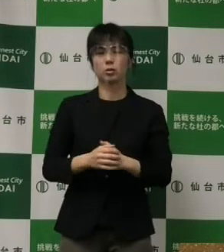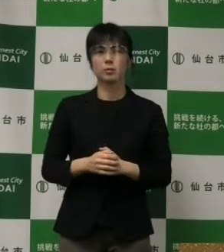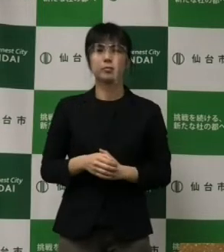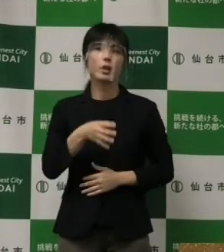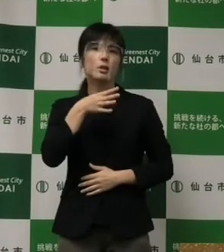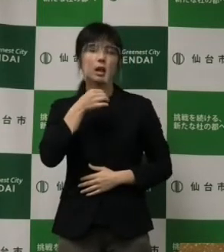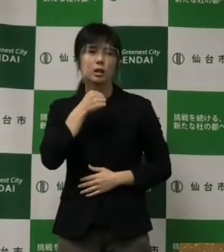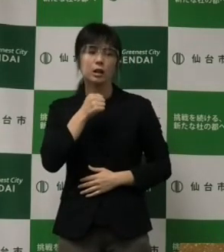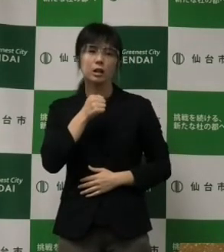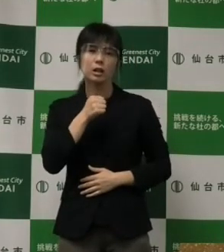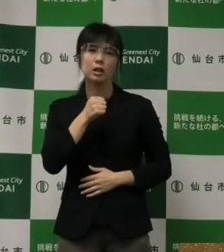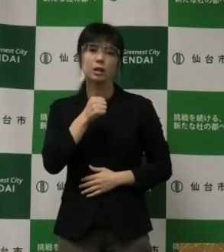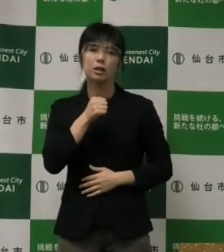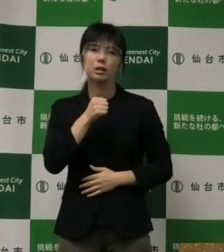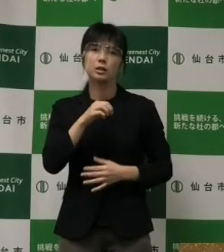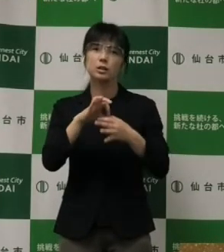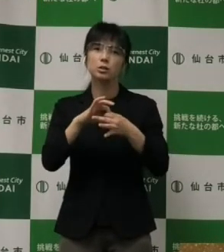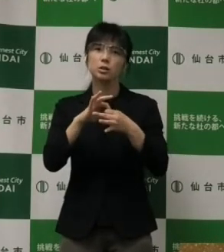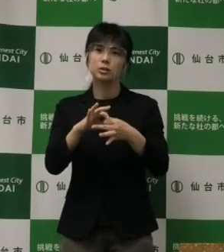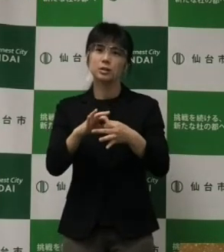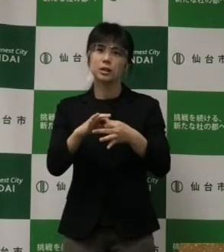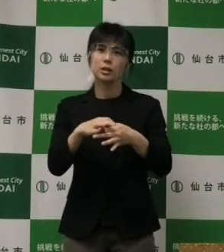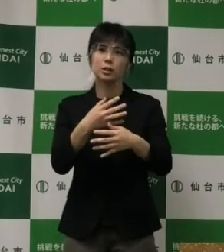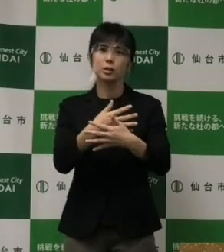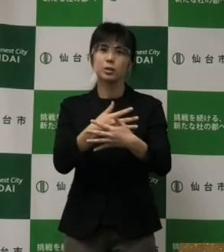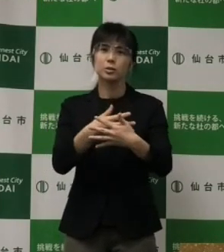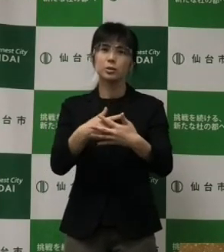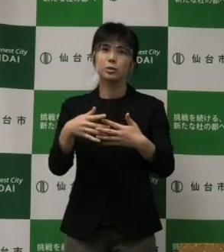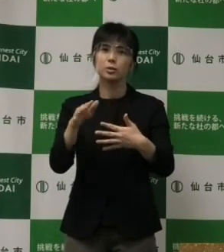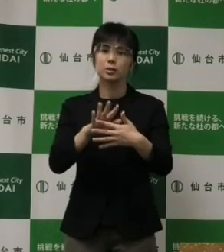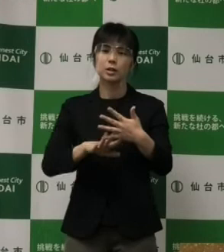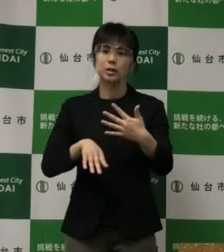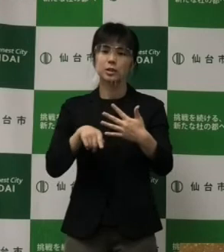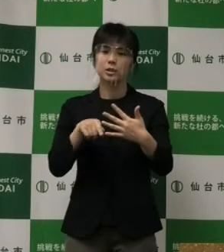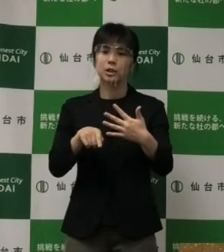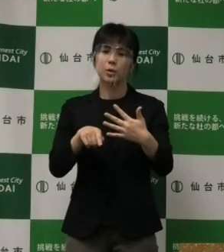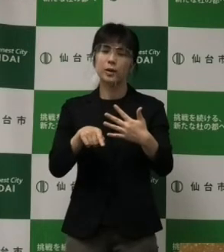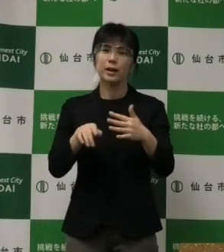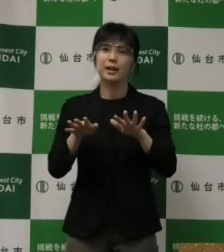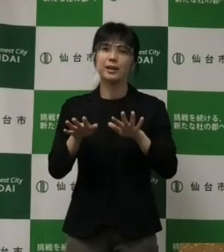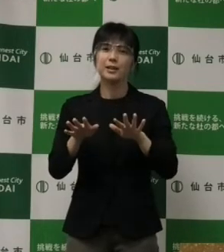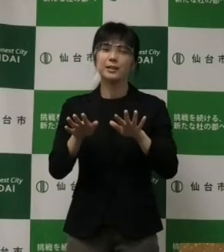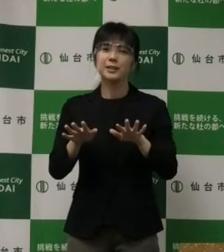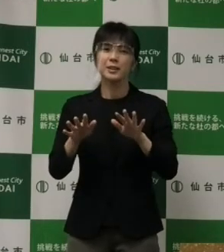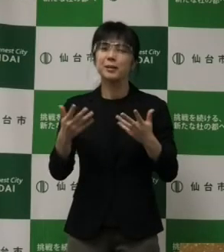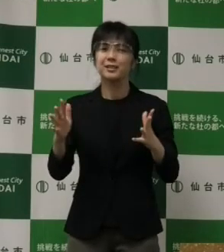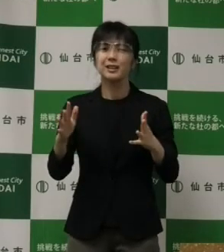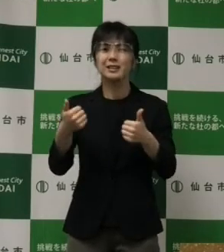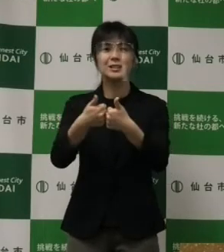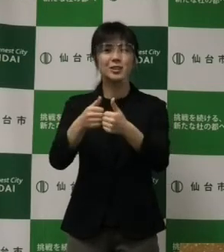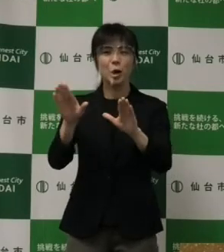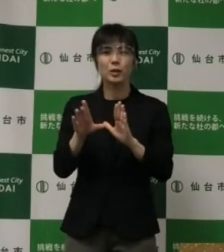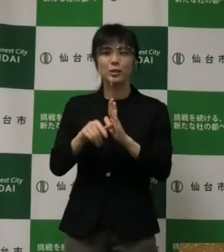齢等については先生、ちょっと今ご相談あった際にですね、年齢まではちょっとお伺っていないということもあって、ちょっとそ